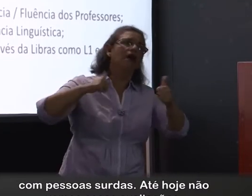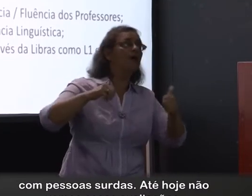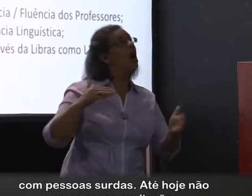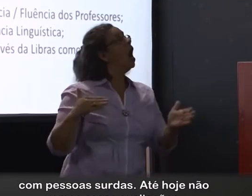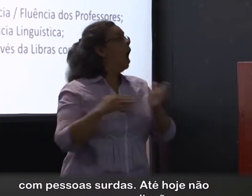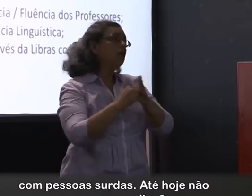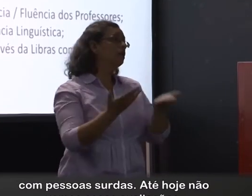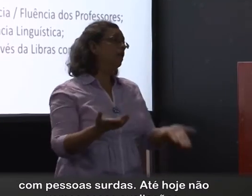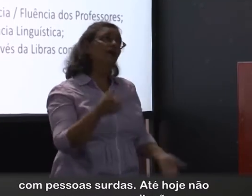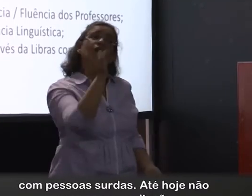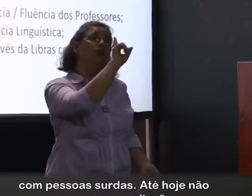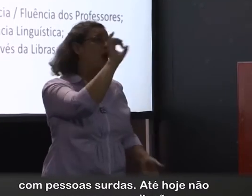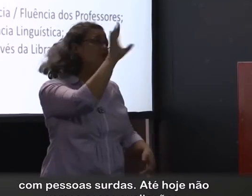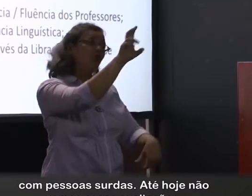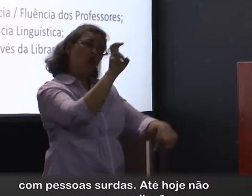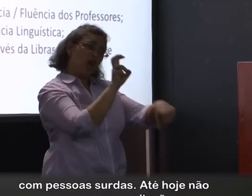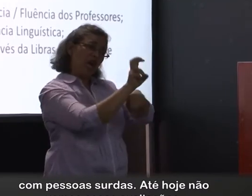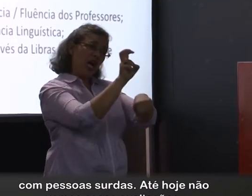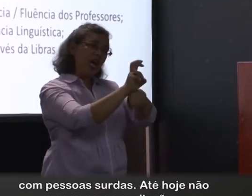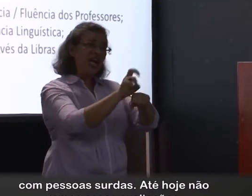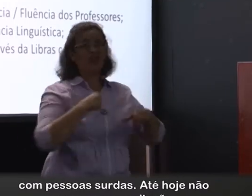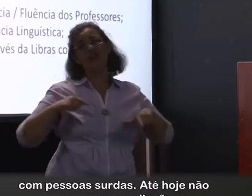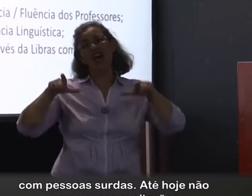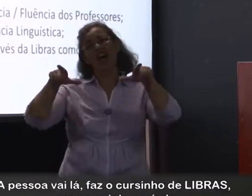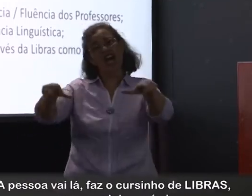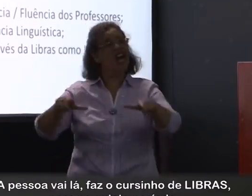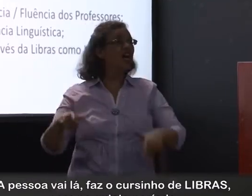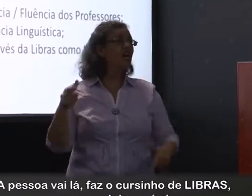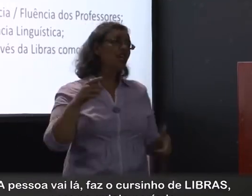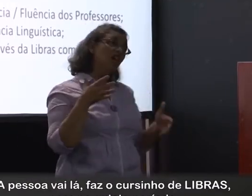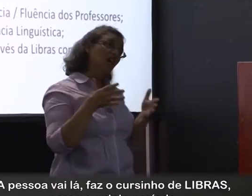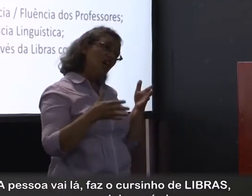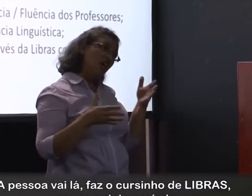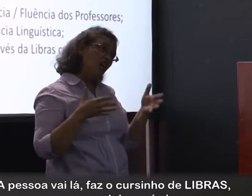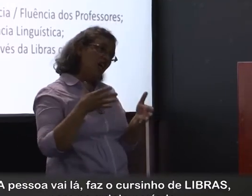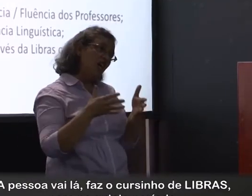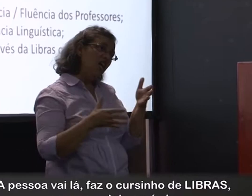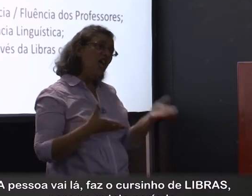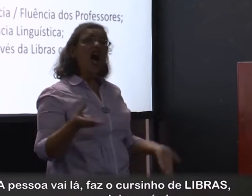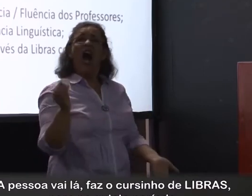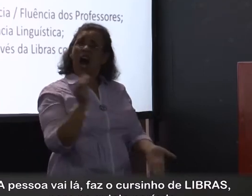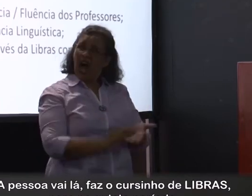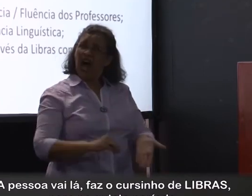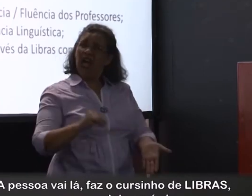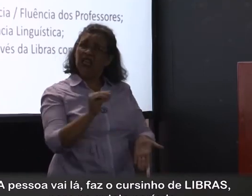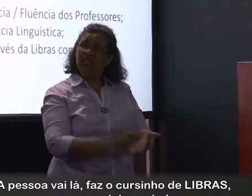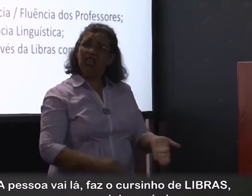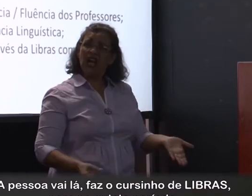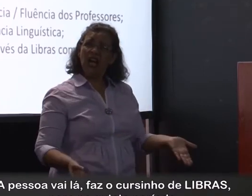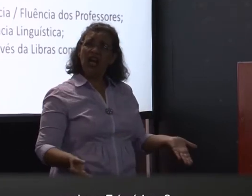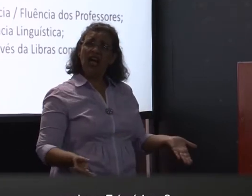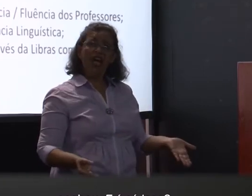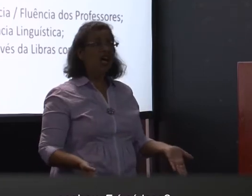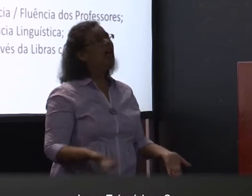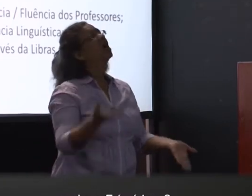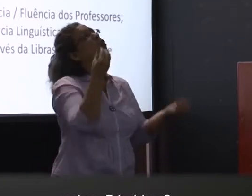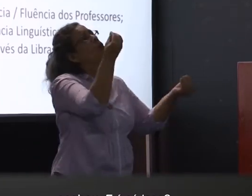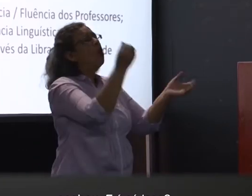surdas, essas avaliações, até hoje a gente não vê essa avaliação. A pessoa vai lá, faz o cursinho de Libras, para no 5º período, acabou, e é só